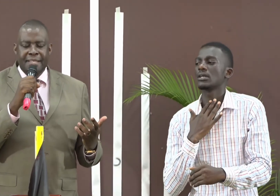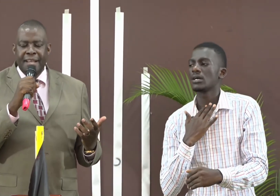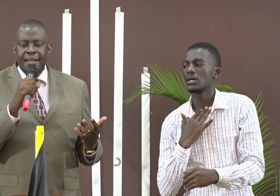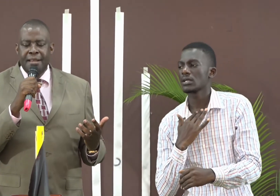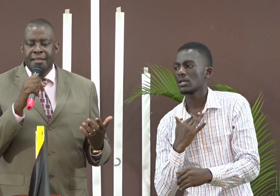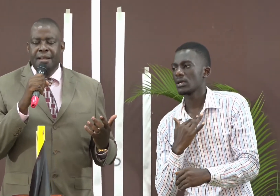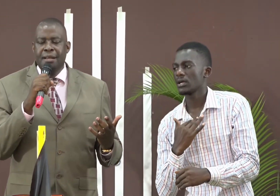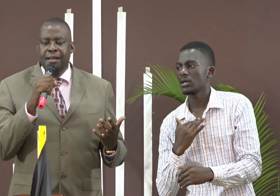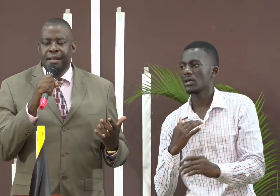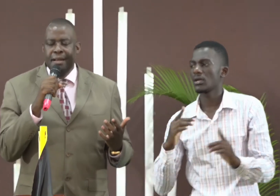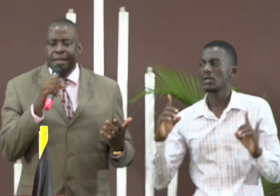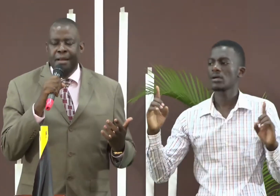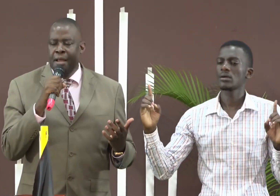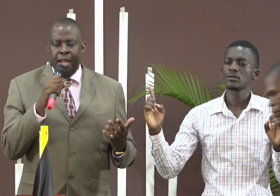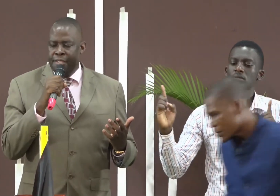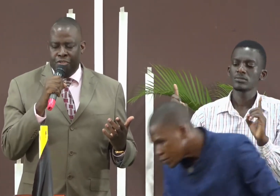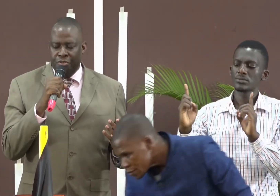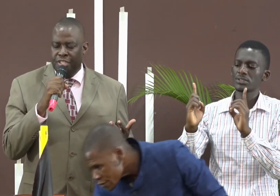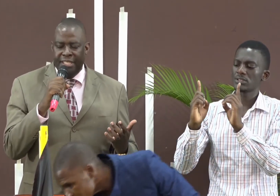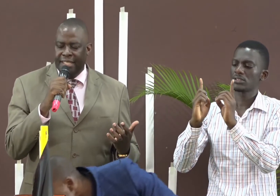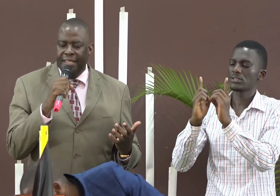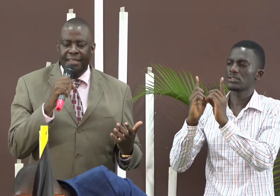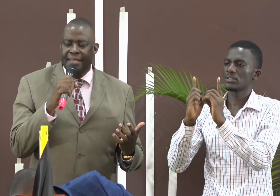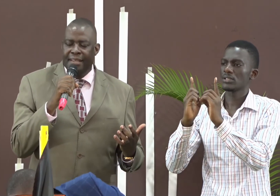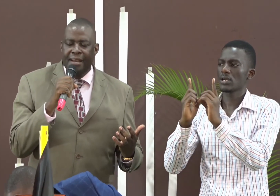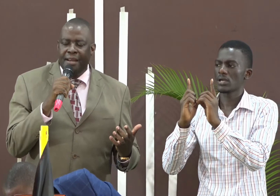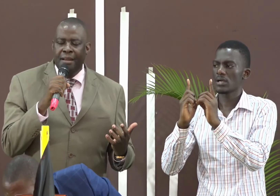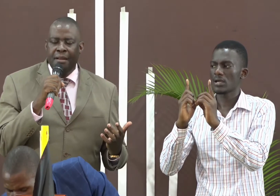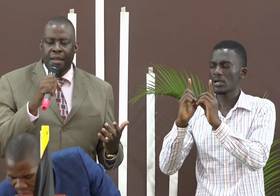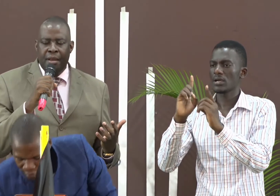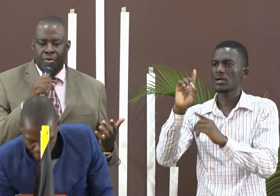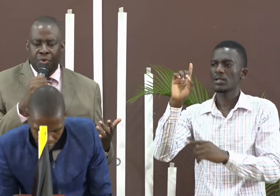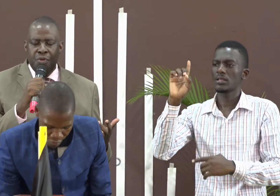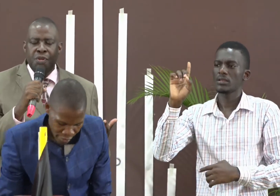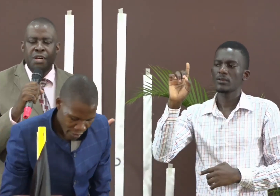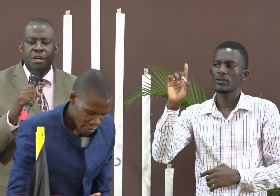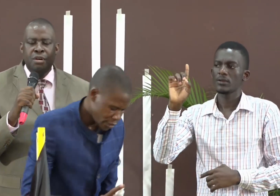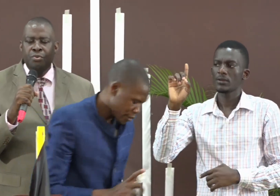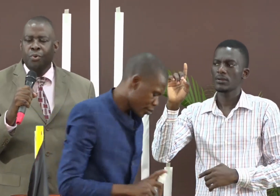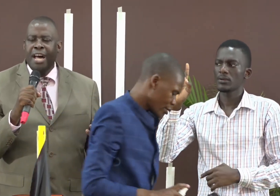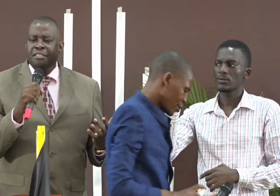Netaga tusisinkana.